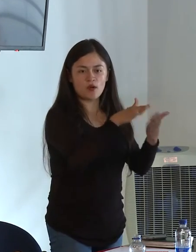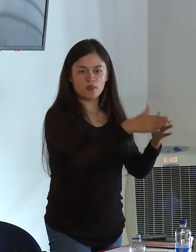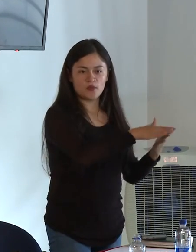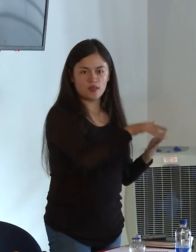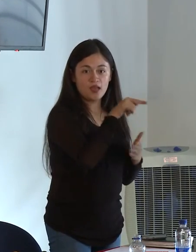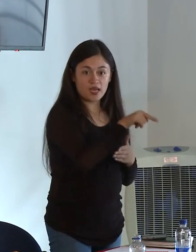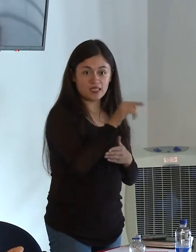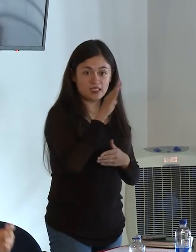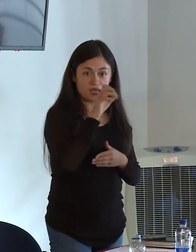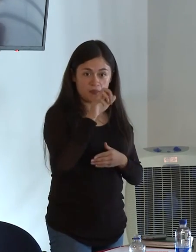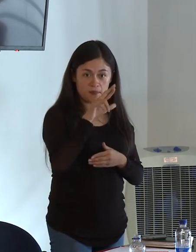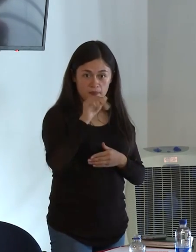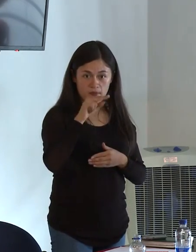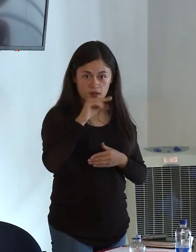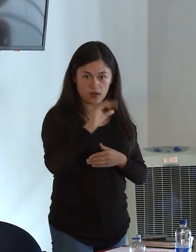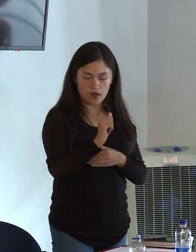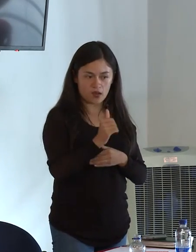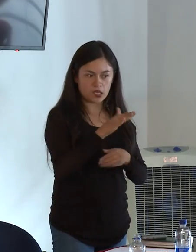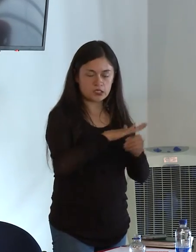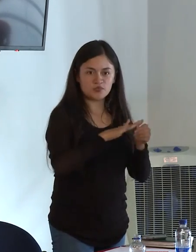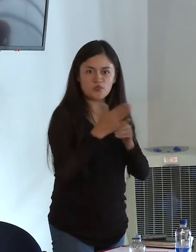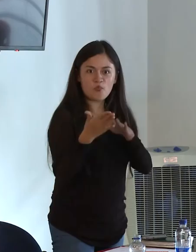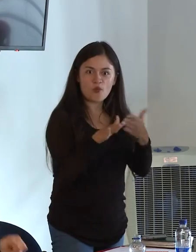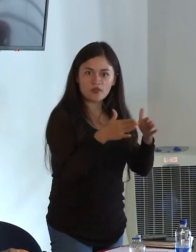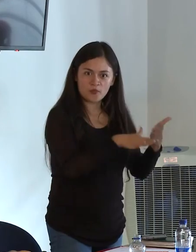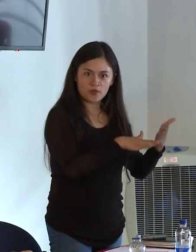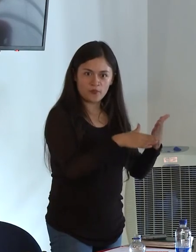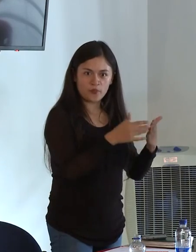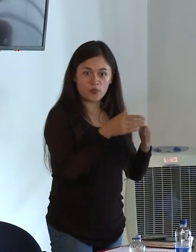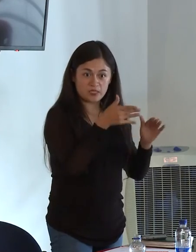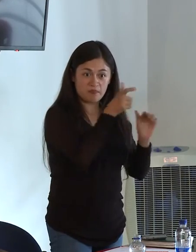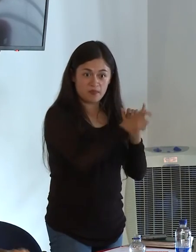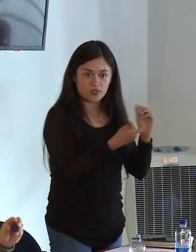una situación espantosa y ellos me decían, mire,